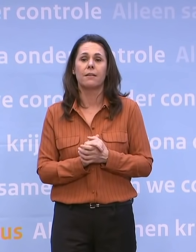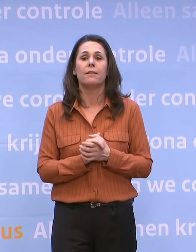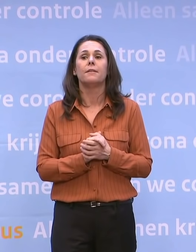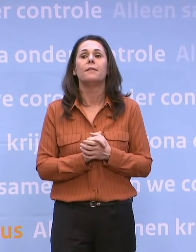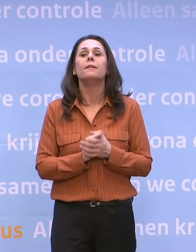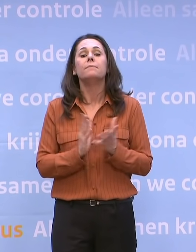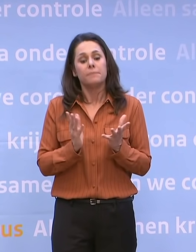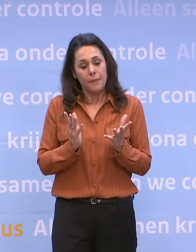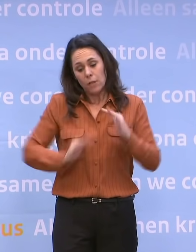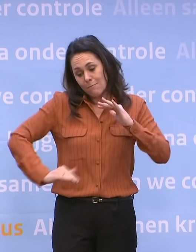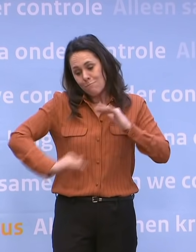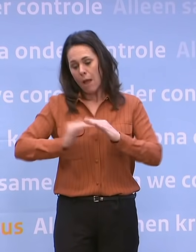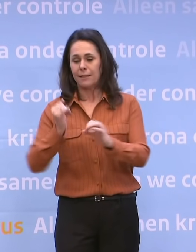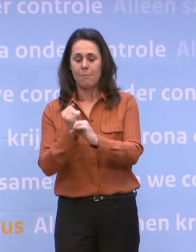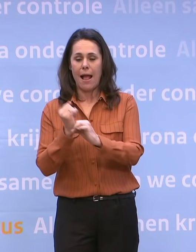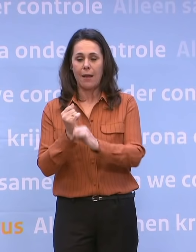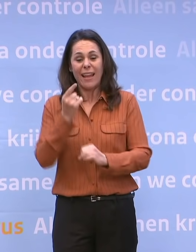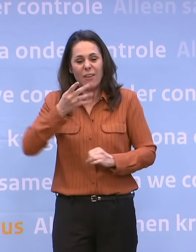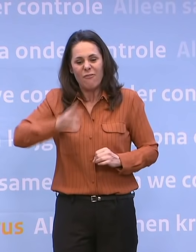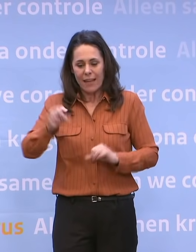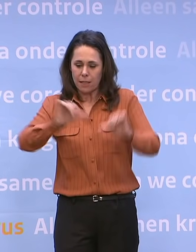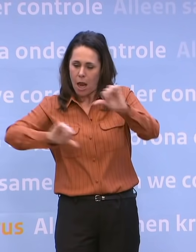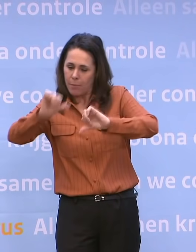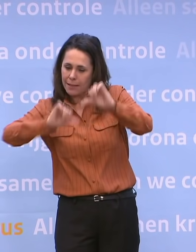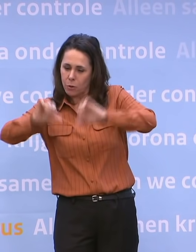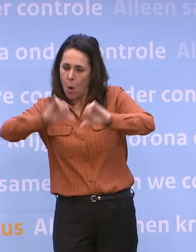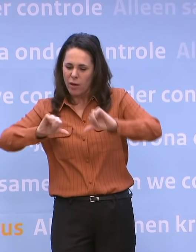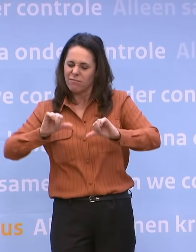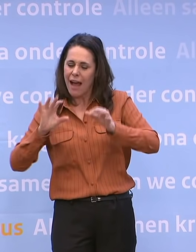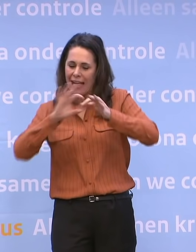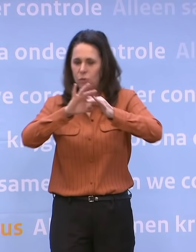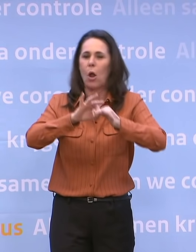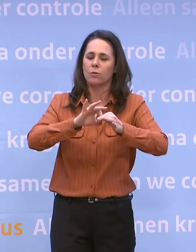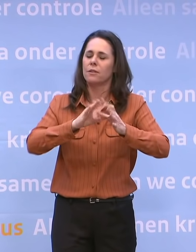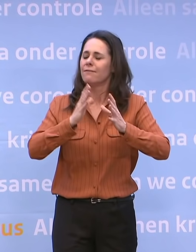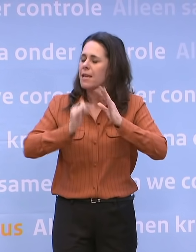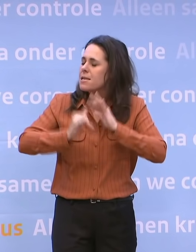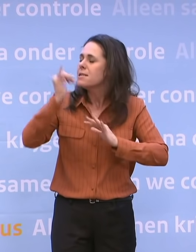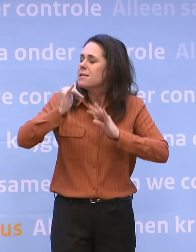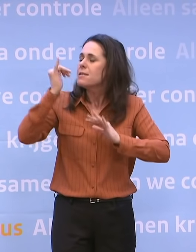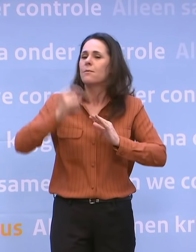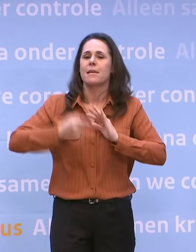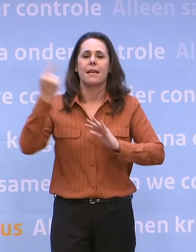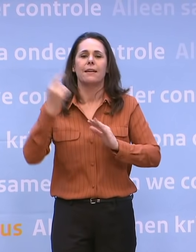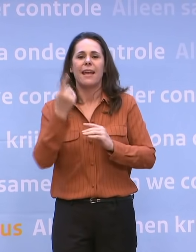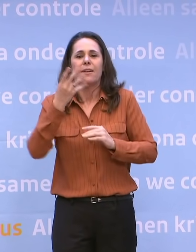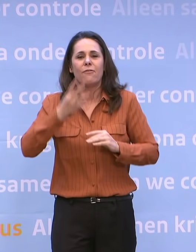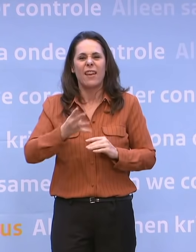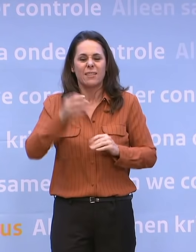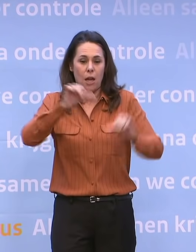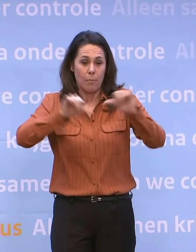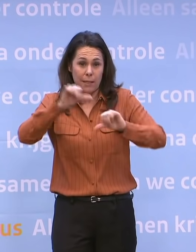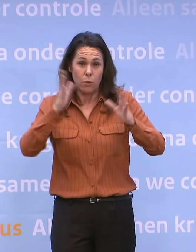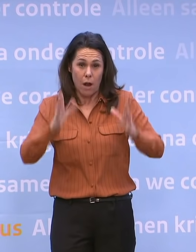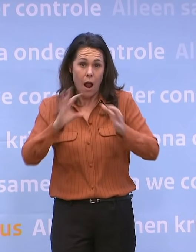je dat helemaal maximeert, die 41 laboratoria die daar inmiddels bij zijn aangesloten, dat zijn er ongelooflijk veel meer dus dan normaal. 41 laboratoria zijn er